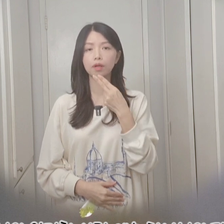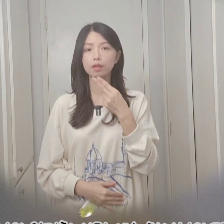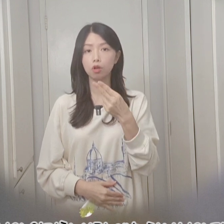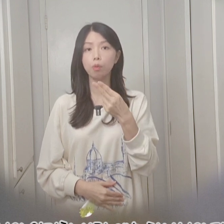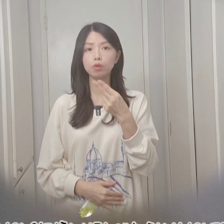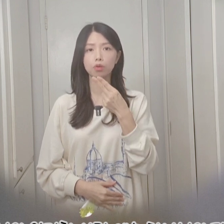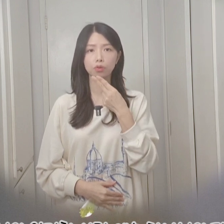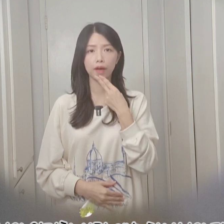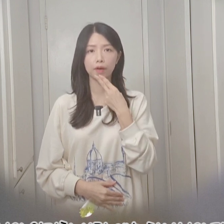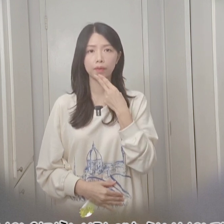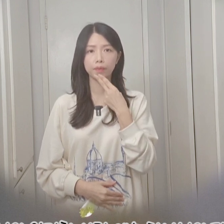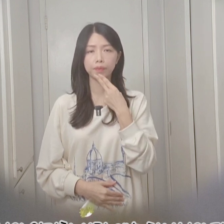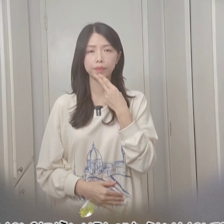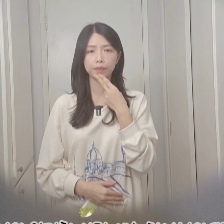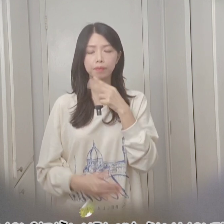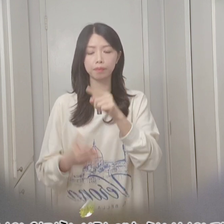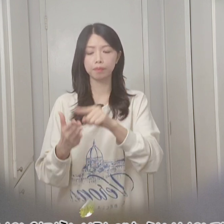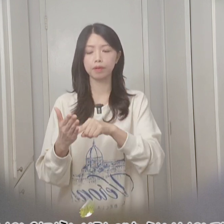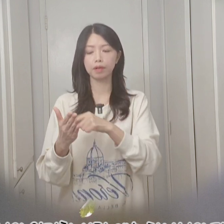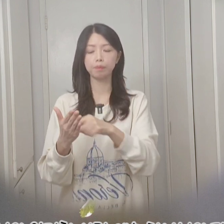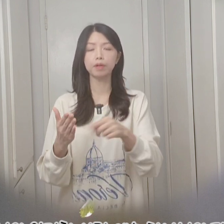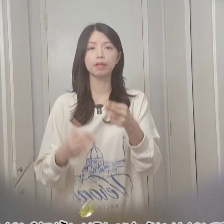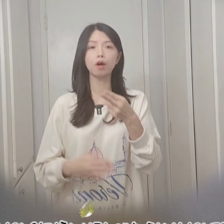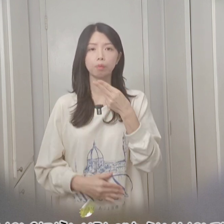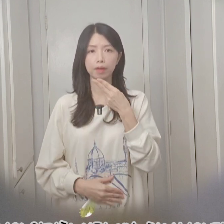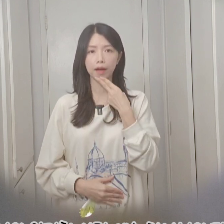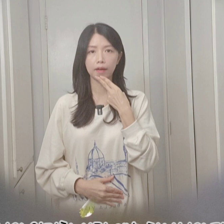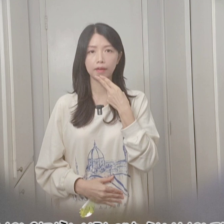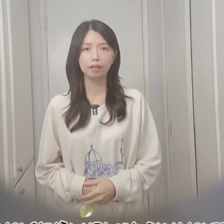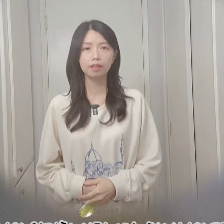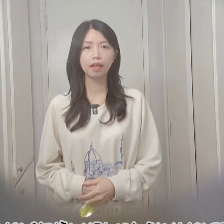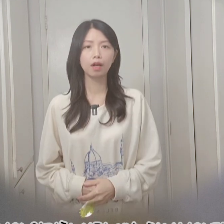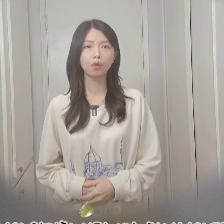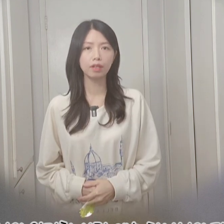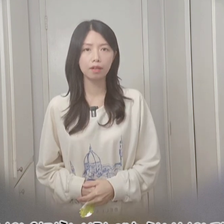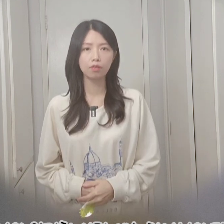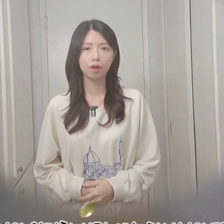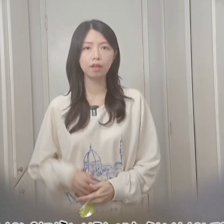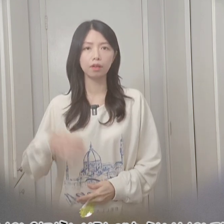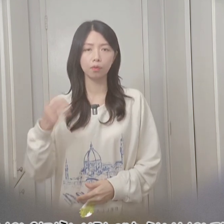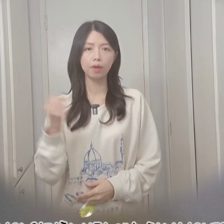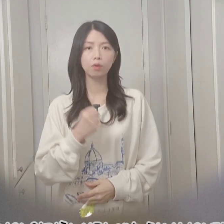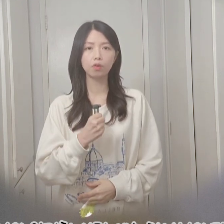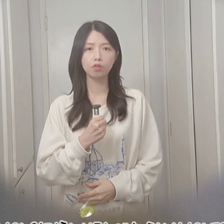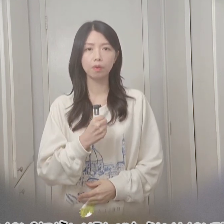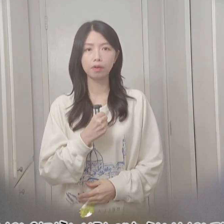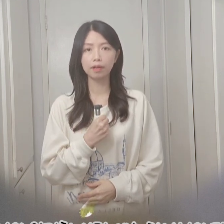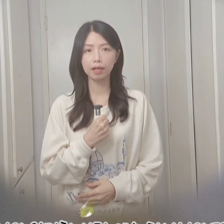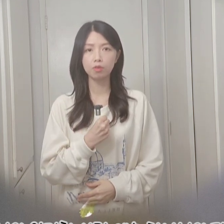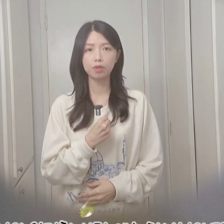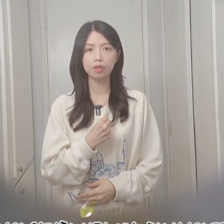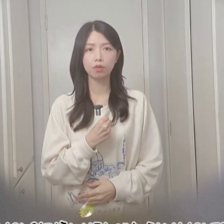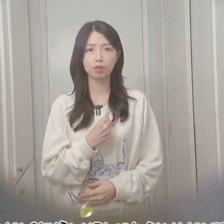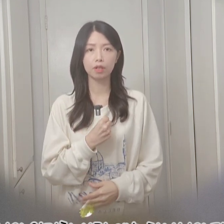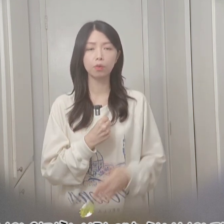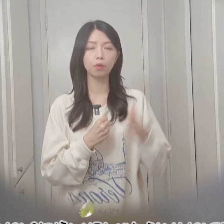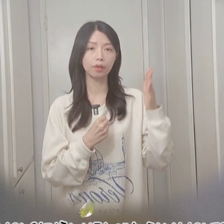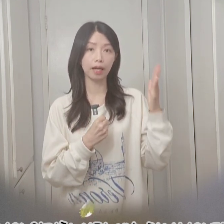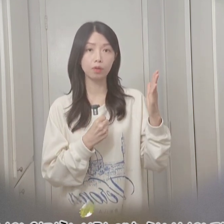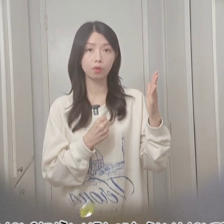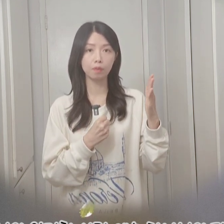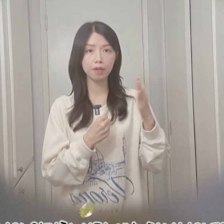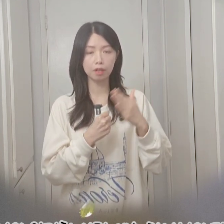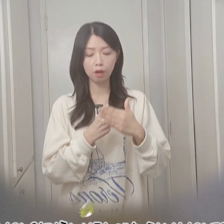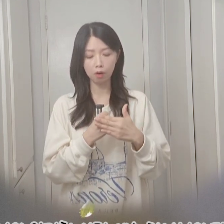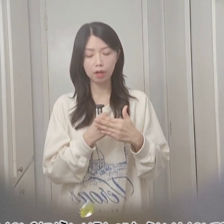되고 접어주셔도 돼요. 갚을 게 없다. 은혜라고 한 제수어는 왼손은 주먹을 가슴 위치에 두시고